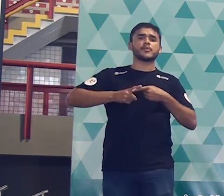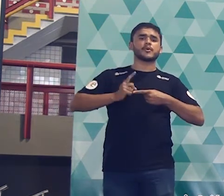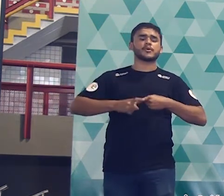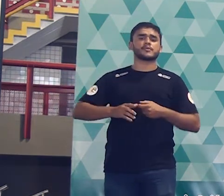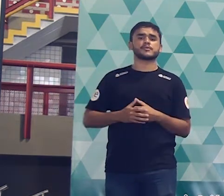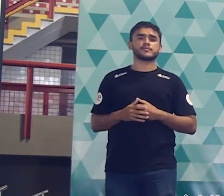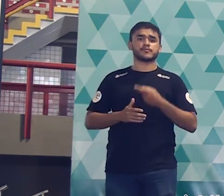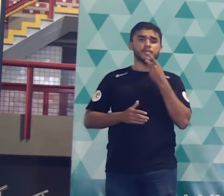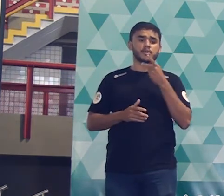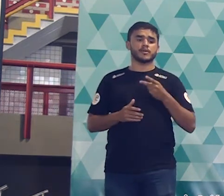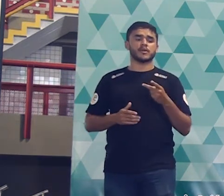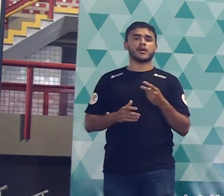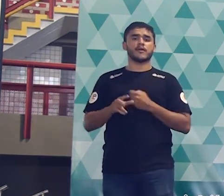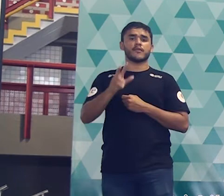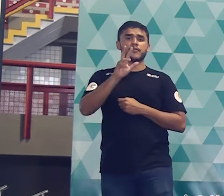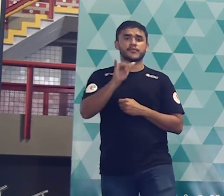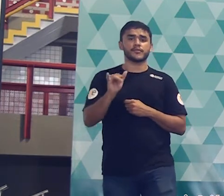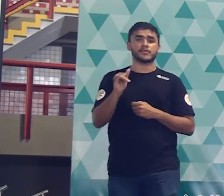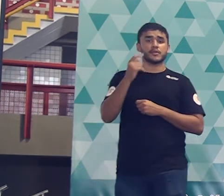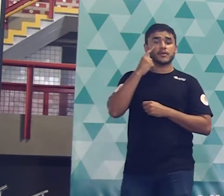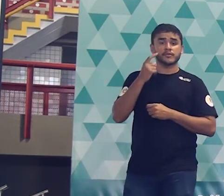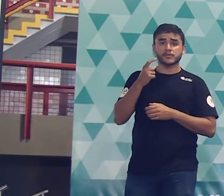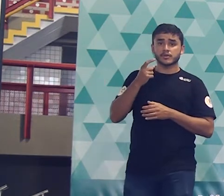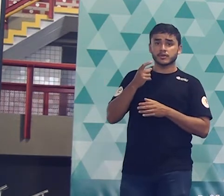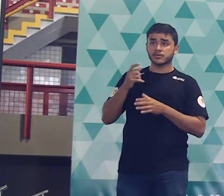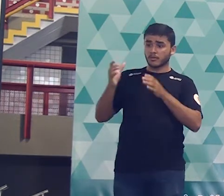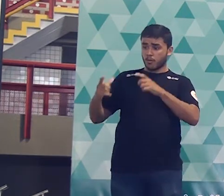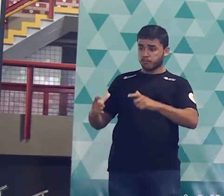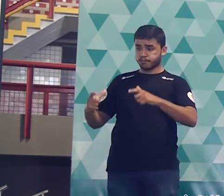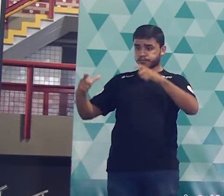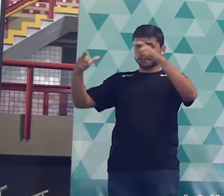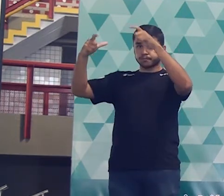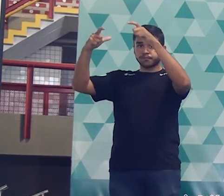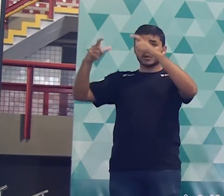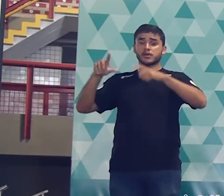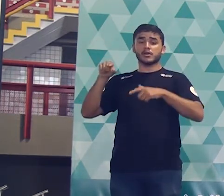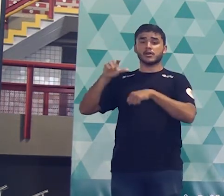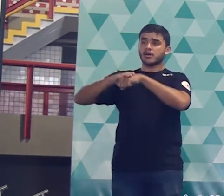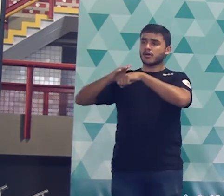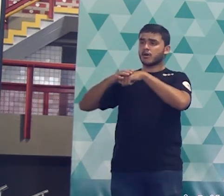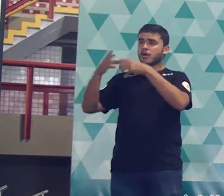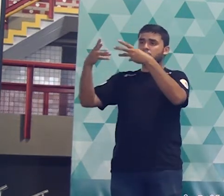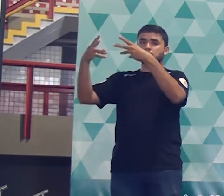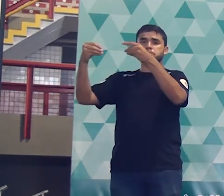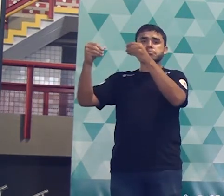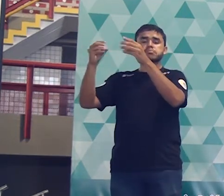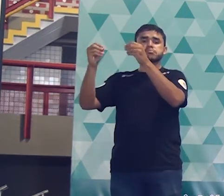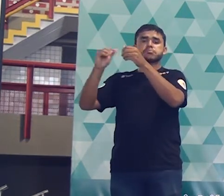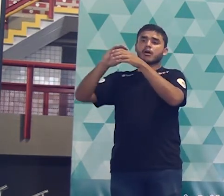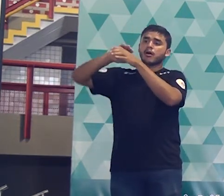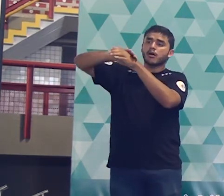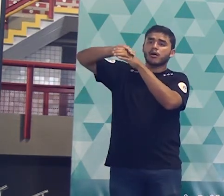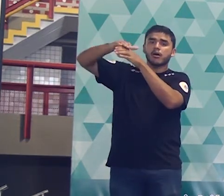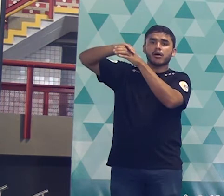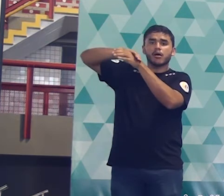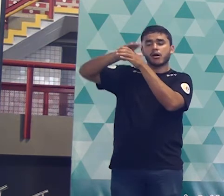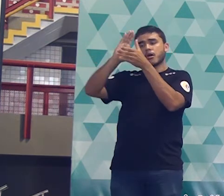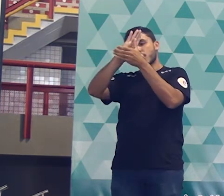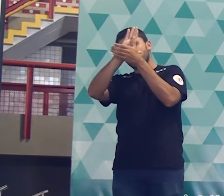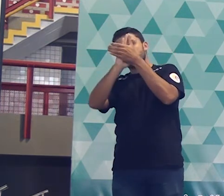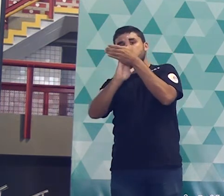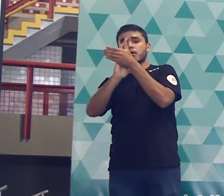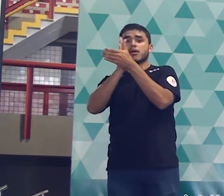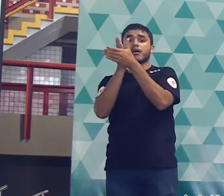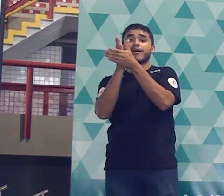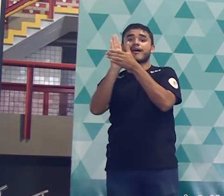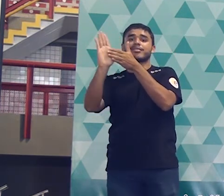pega aquele pote, quando você pega aquele recipiente feito de barro, o barro ele é poroso. E a cavidade que existe dentro do